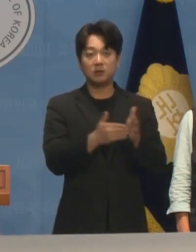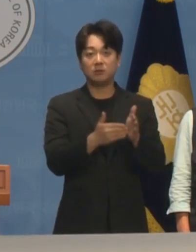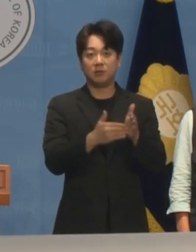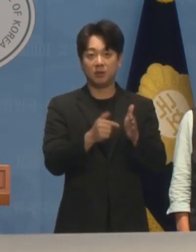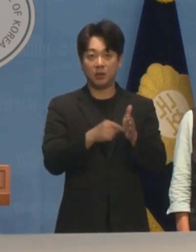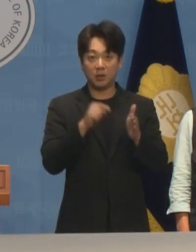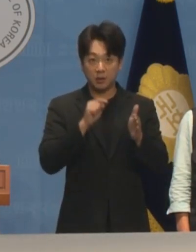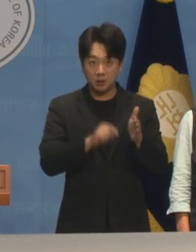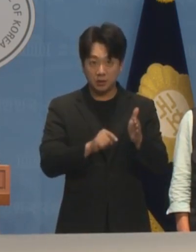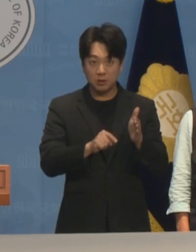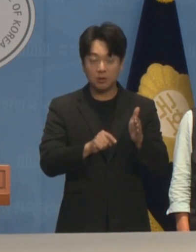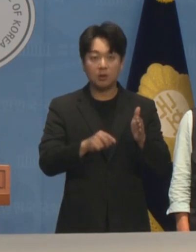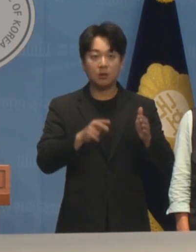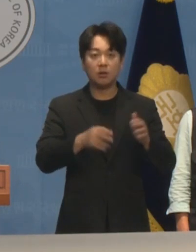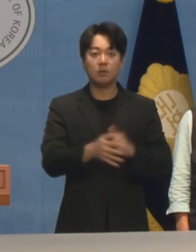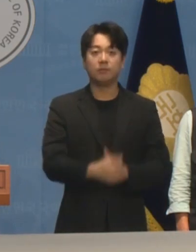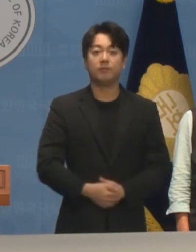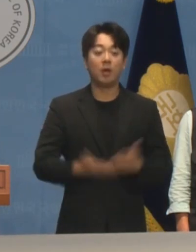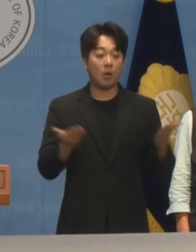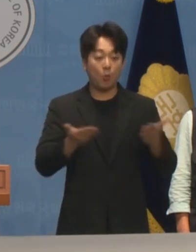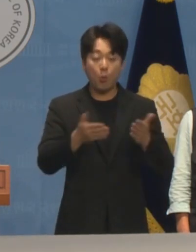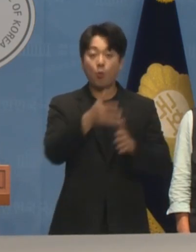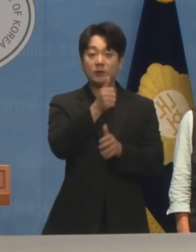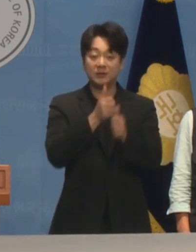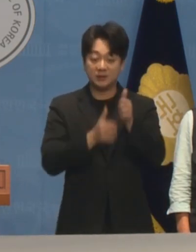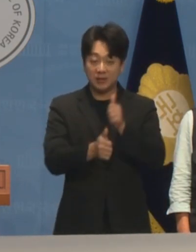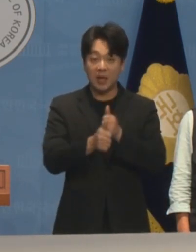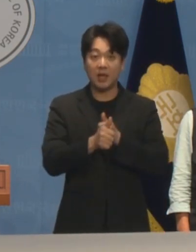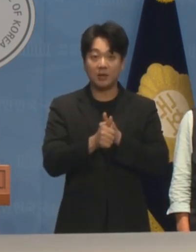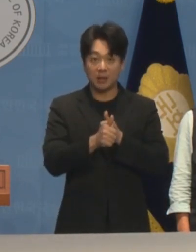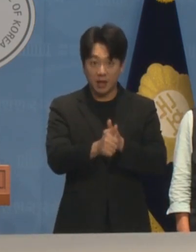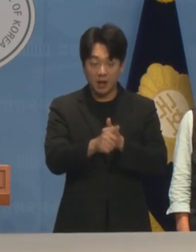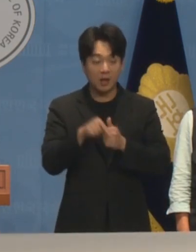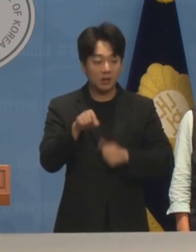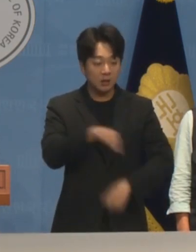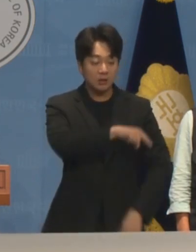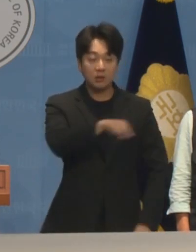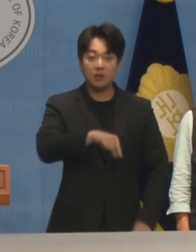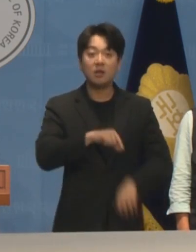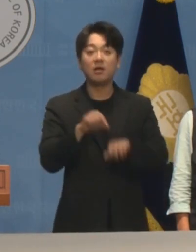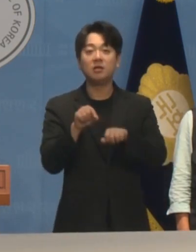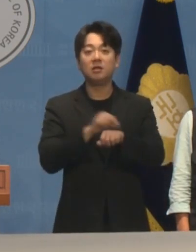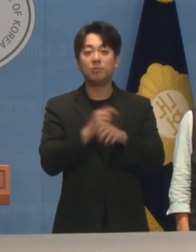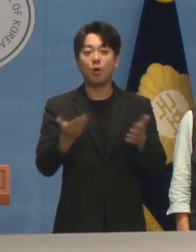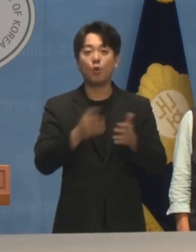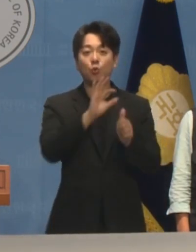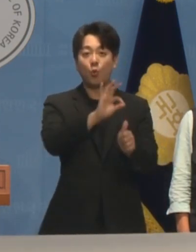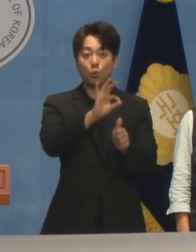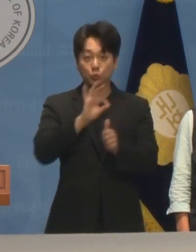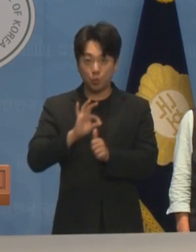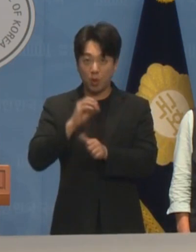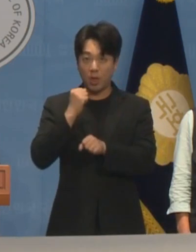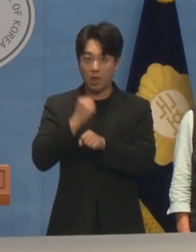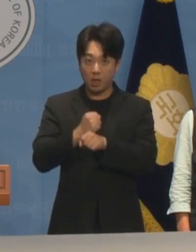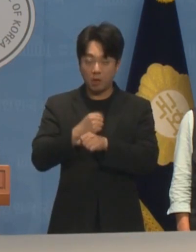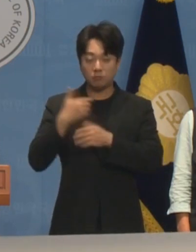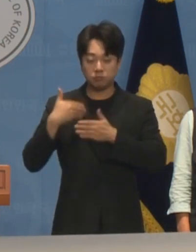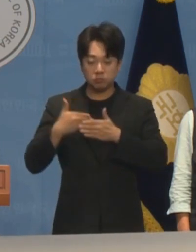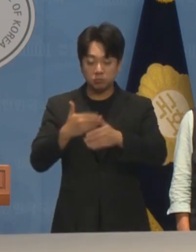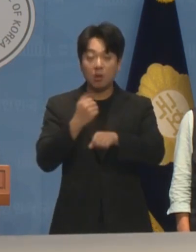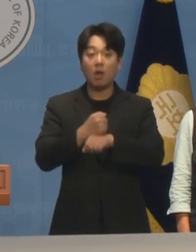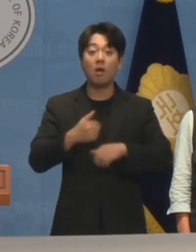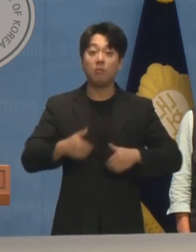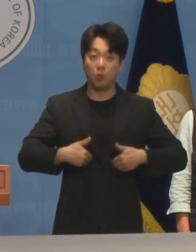등을 해온 전례에 따라 이수기업 노동자들을 특별 채용 및 노동조건 저하 없는 고용 승계를 해야